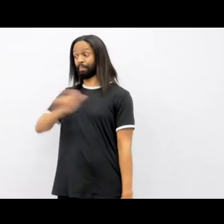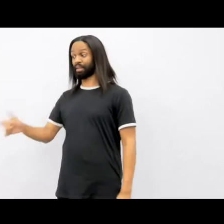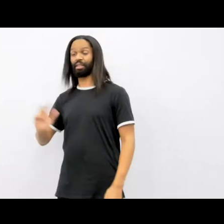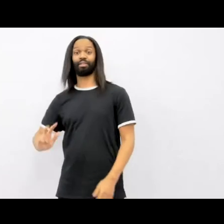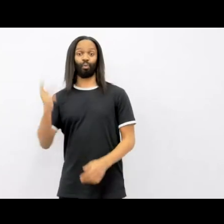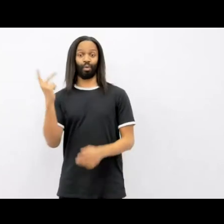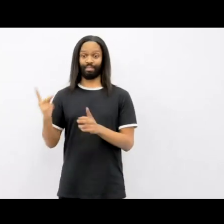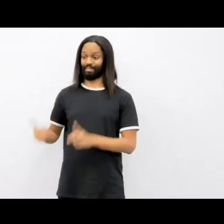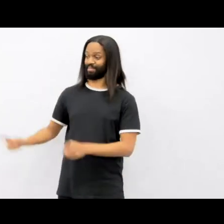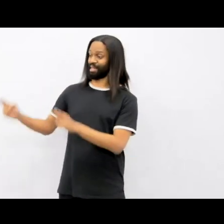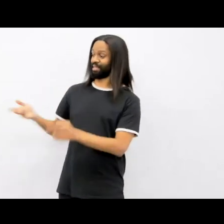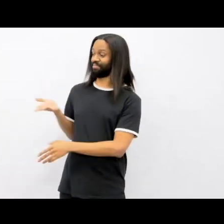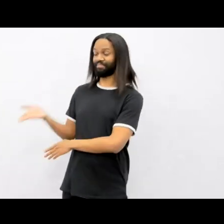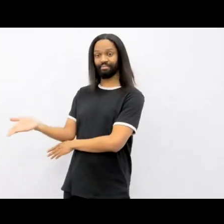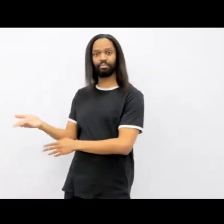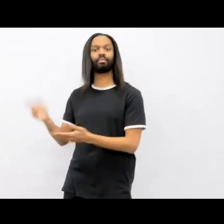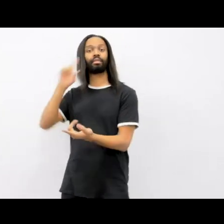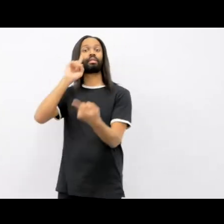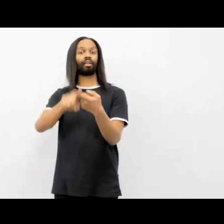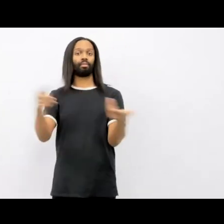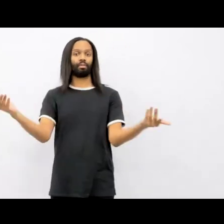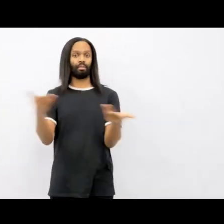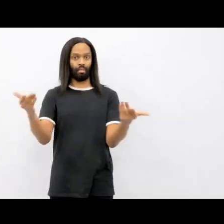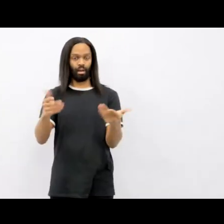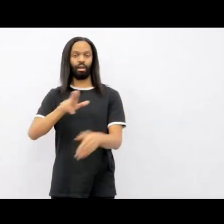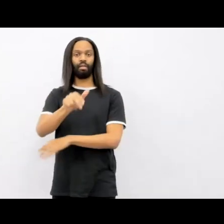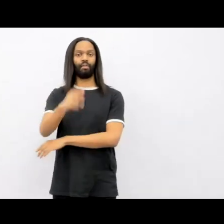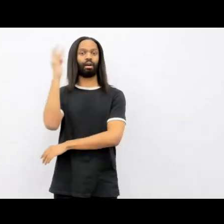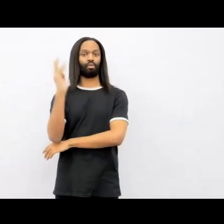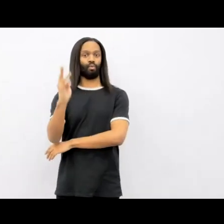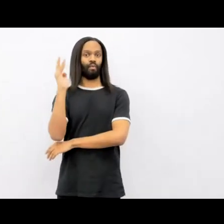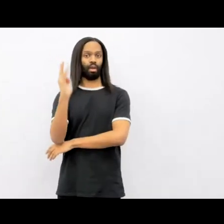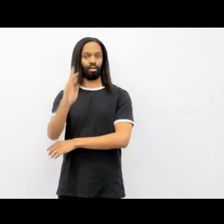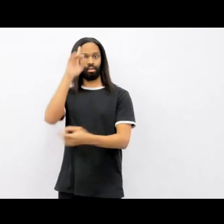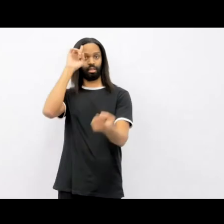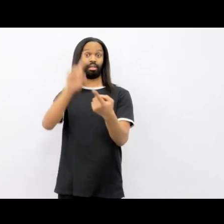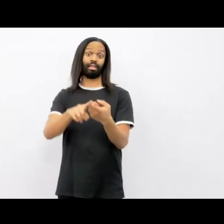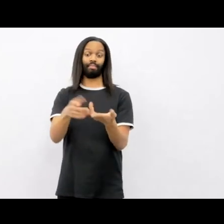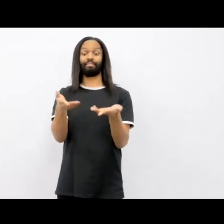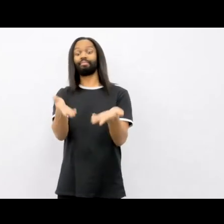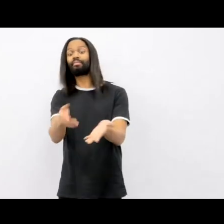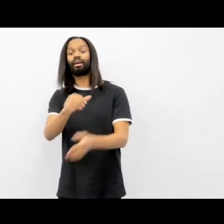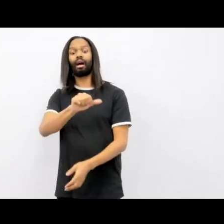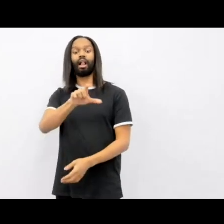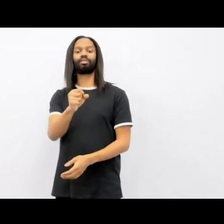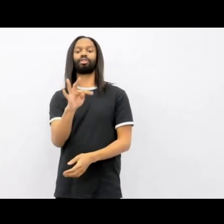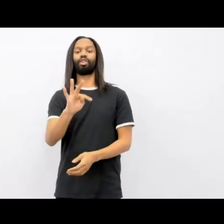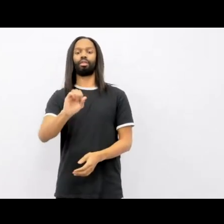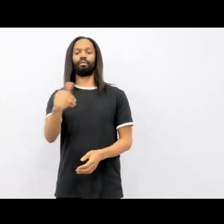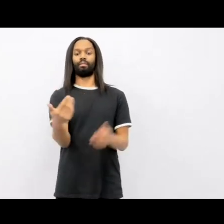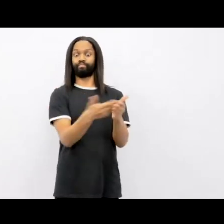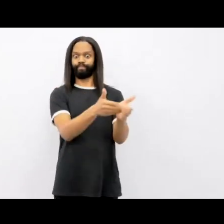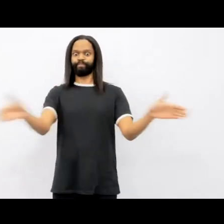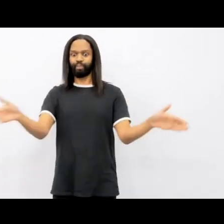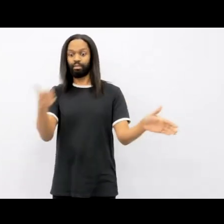qui sera dédiée à une conférence sur le site Alstom élargie, l'histoire industrielle de